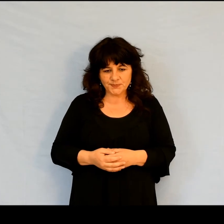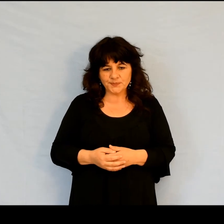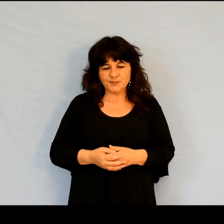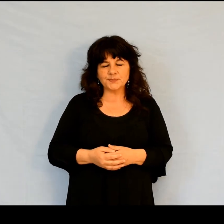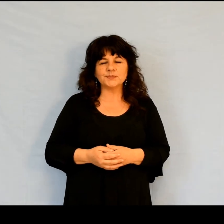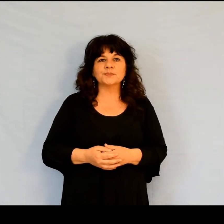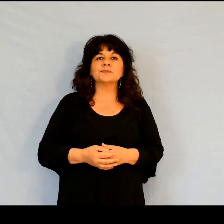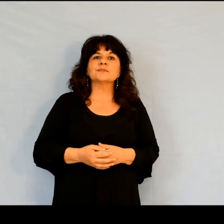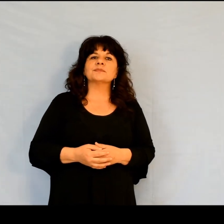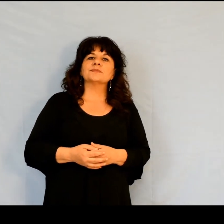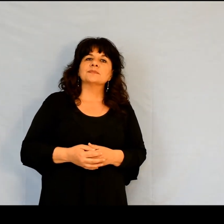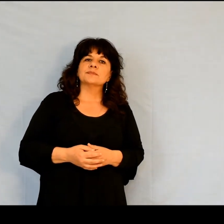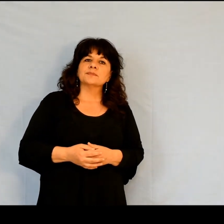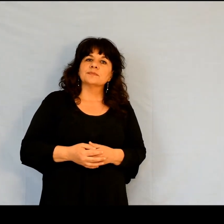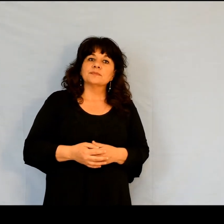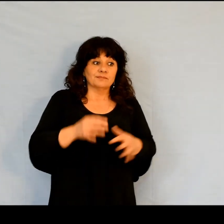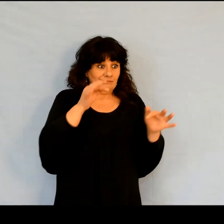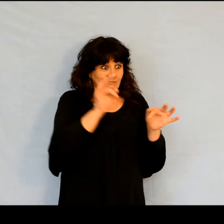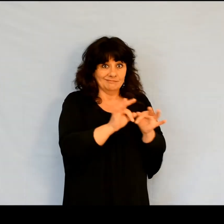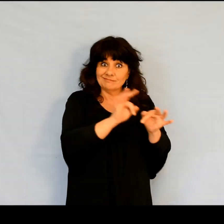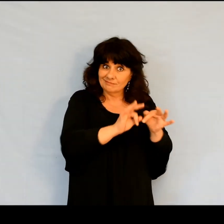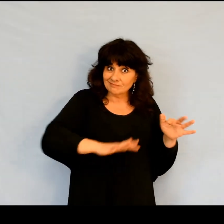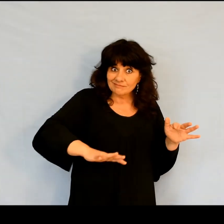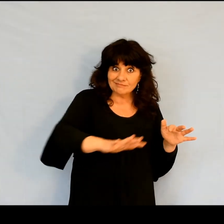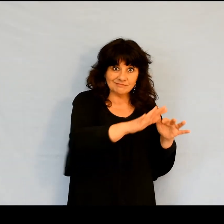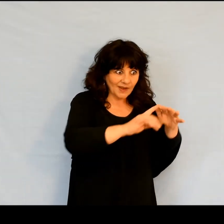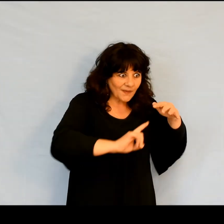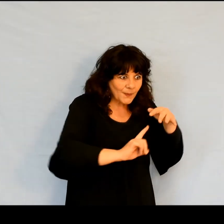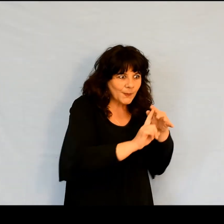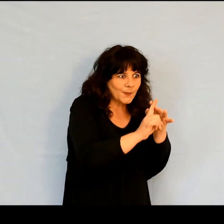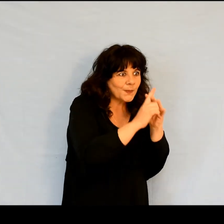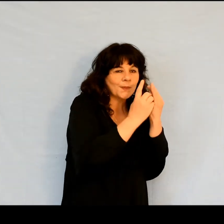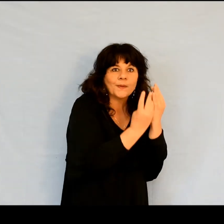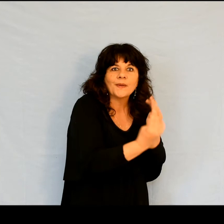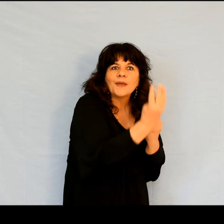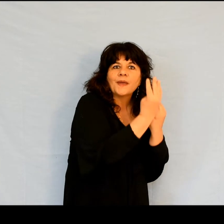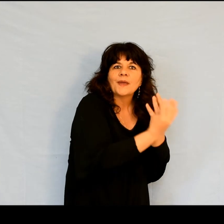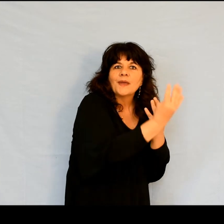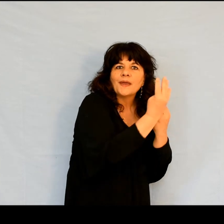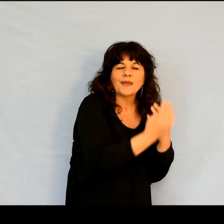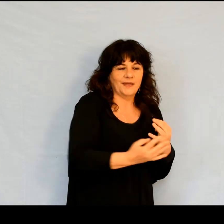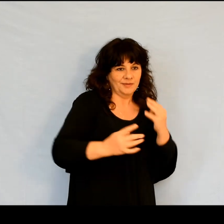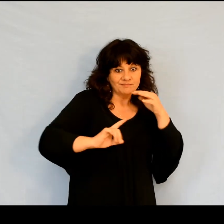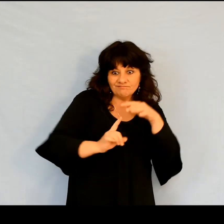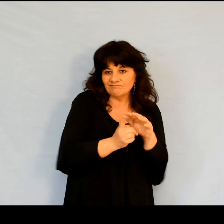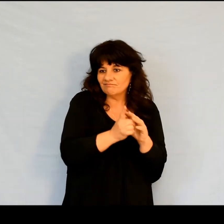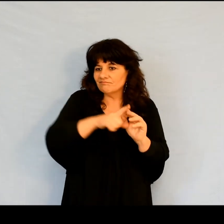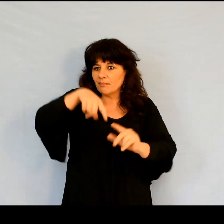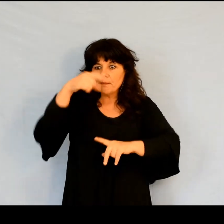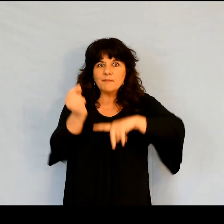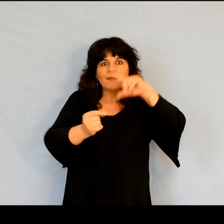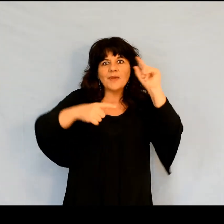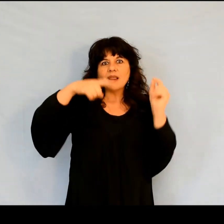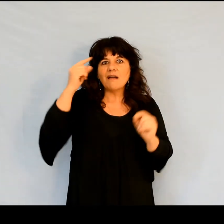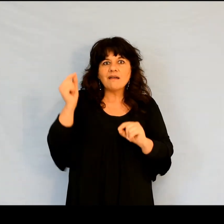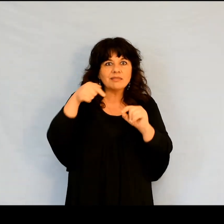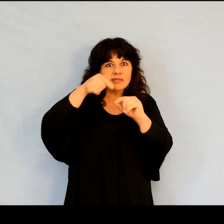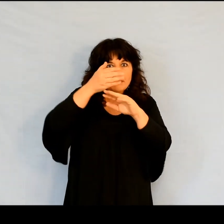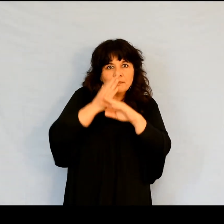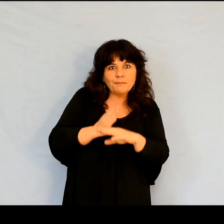La terre produisit l'herbe, la plante qui porte sa semence selon son